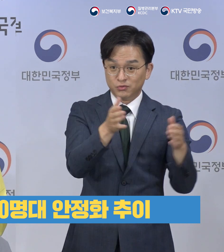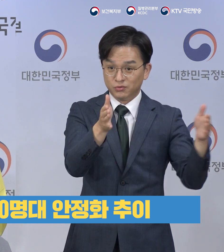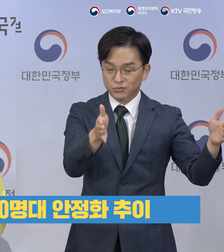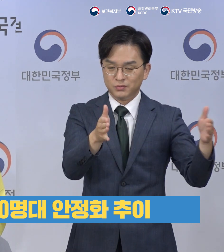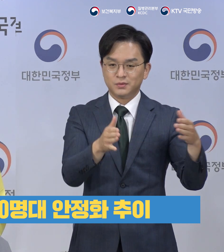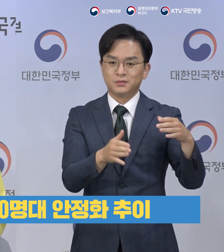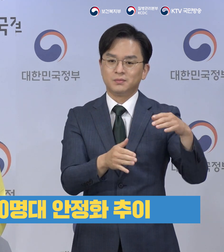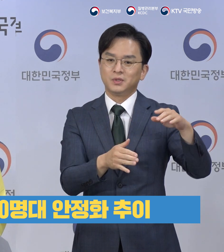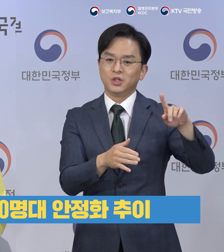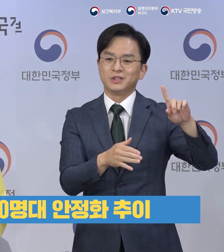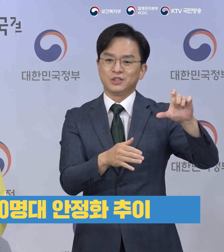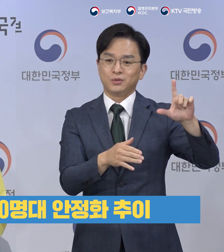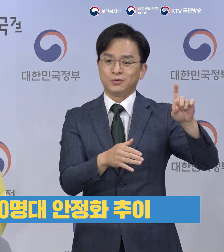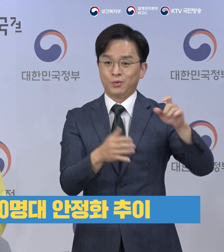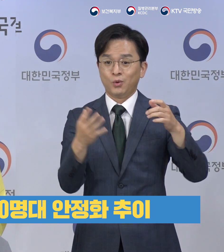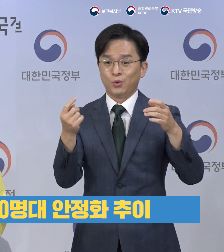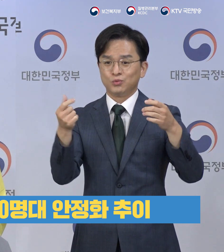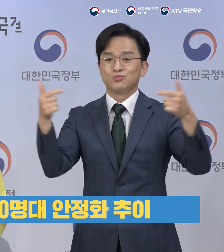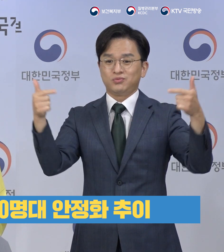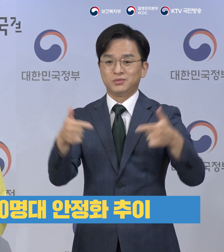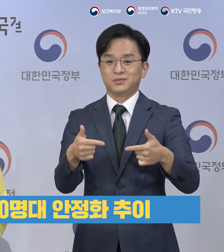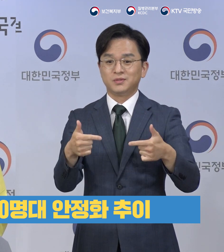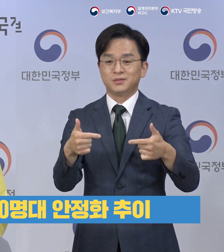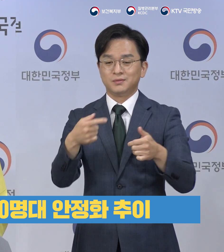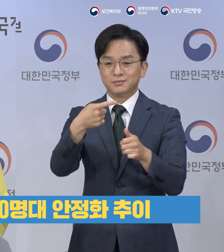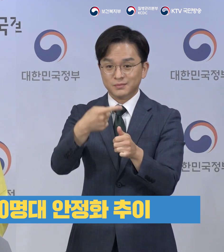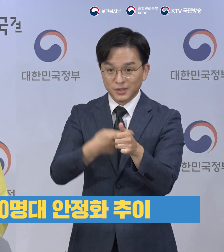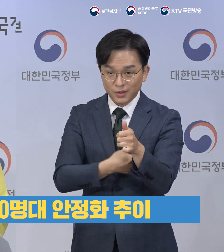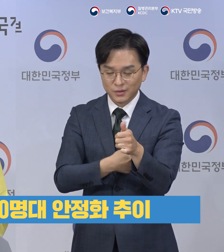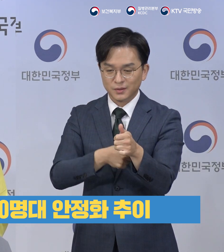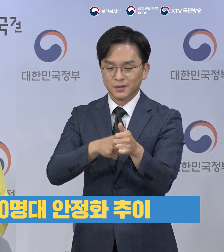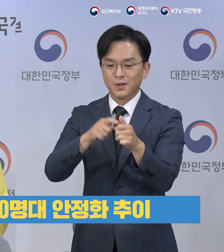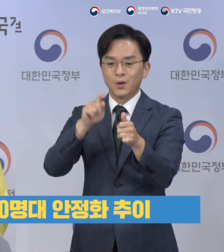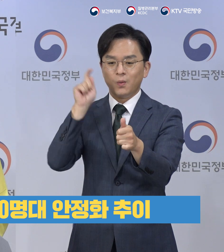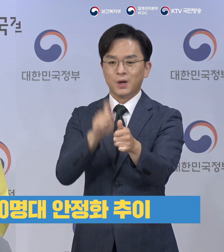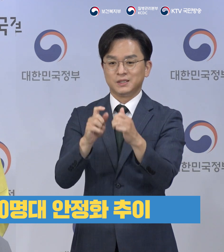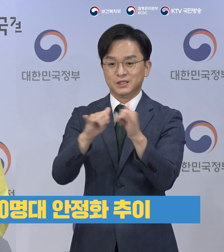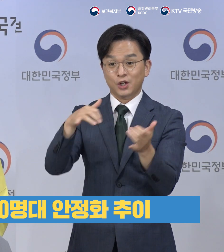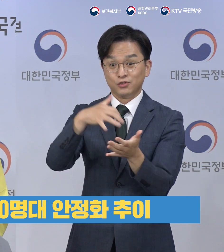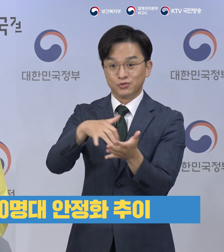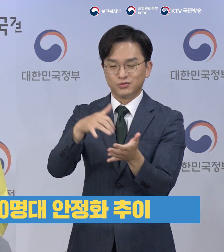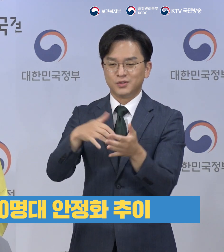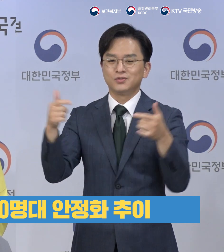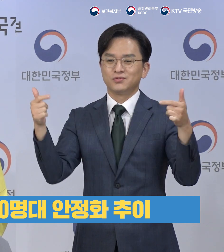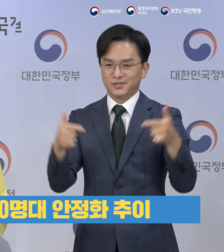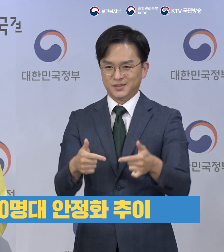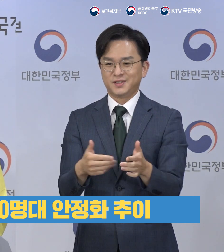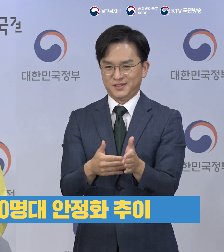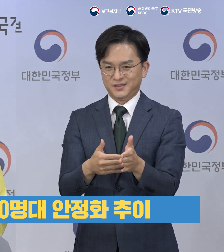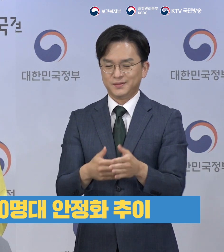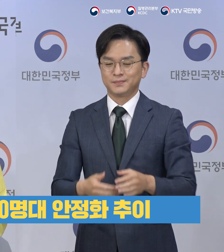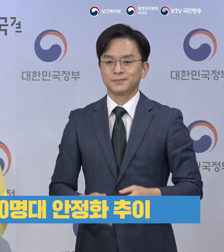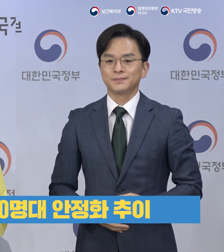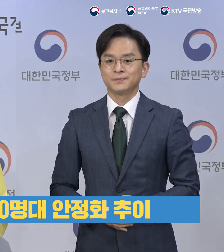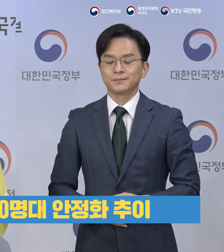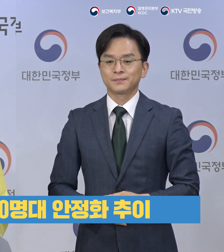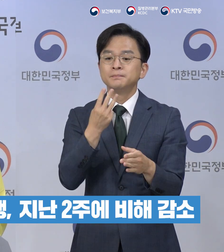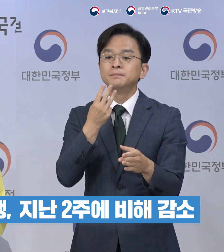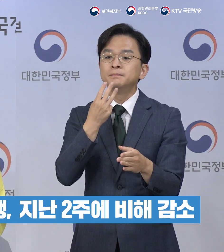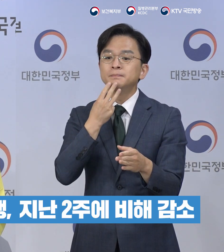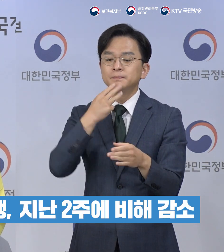수가 줄어들었고 이로 인해 이번 주의 환자 발생 수가 감소하는 것으로 분석됩니다.